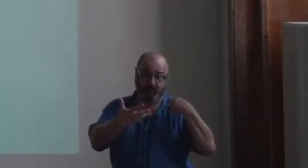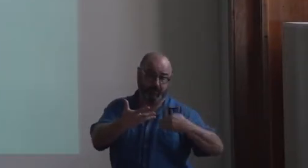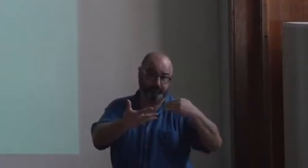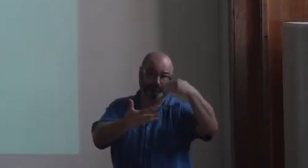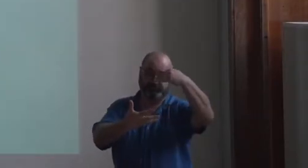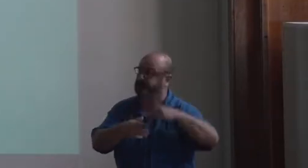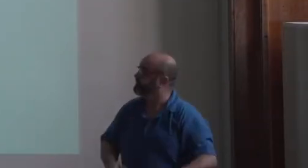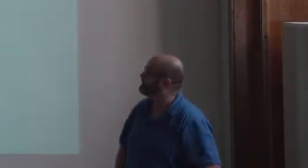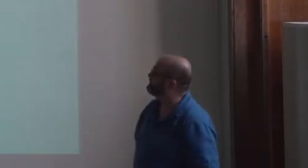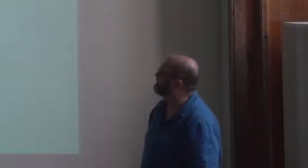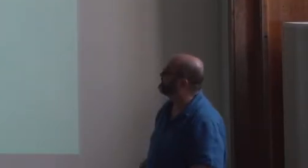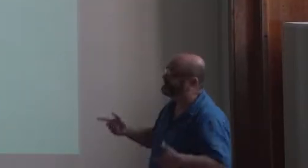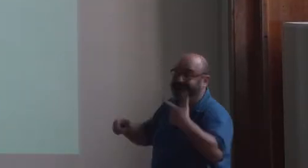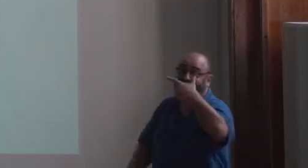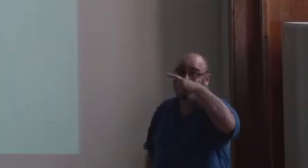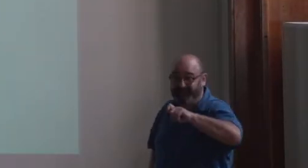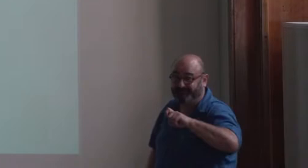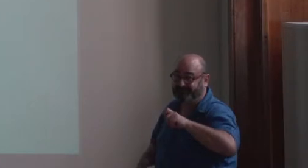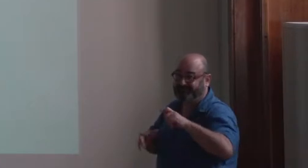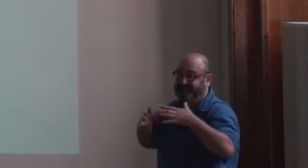Alors, pour commencer à utiliser MicroPython,